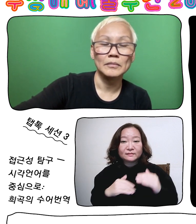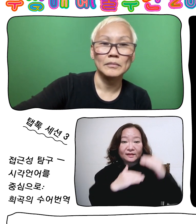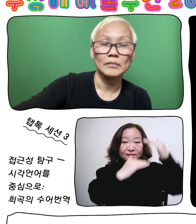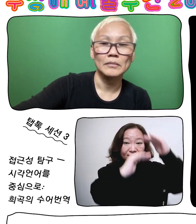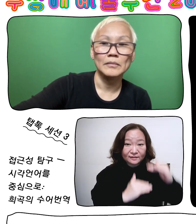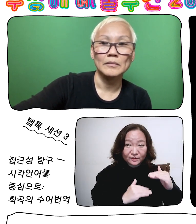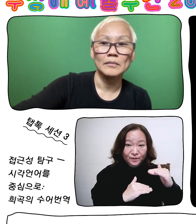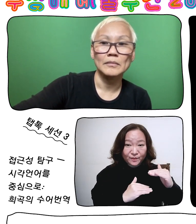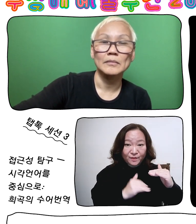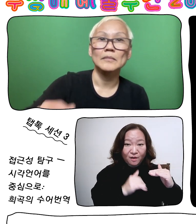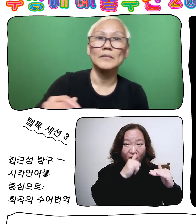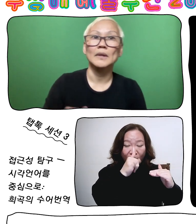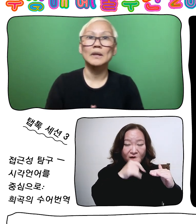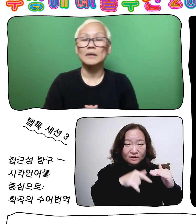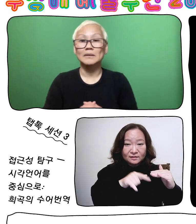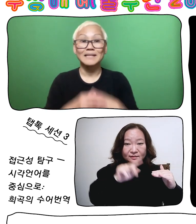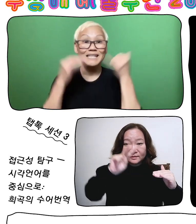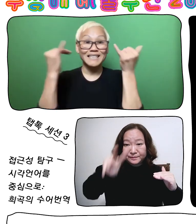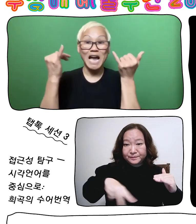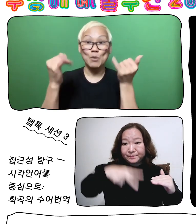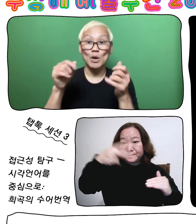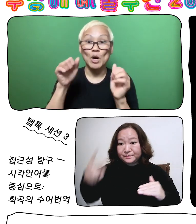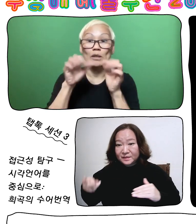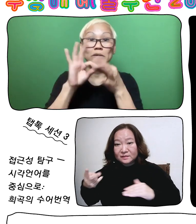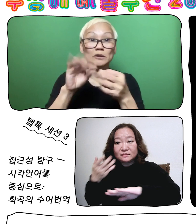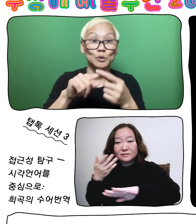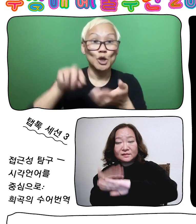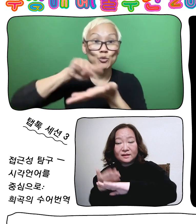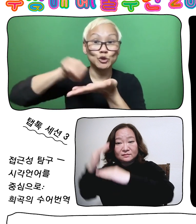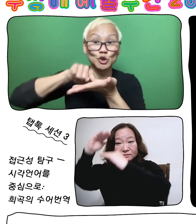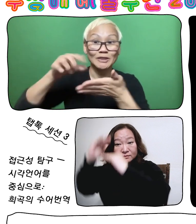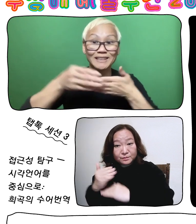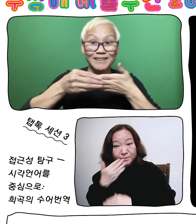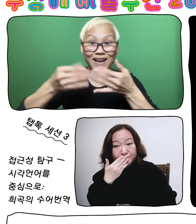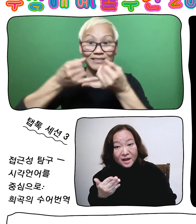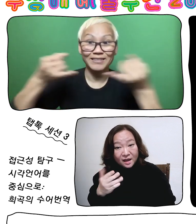또한 내용의 변형이 가능한지 알아야 하며,